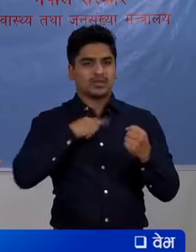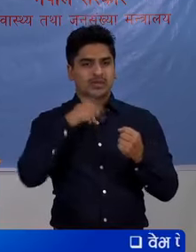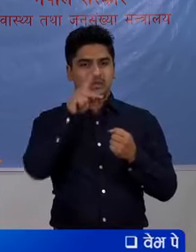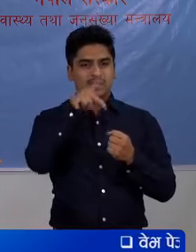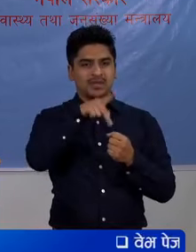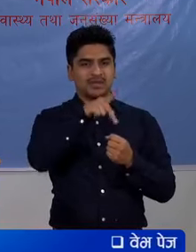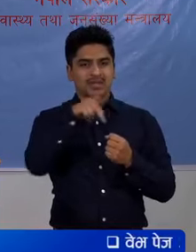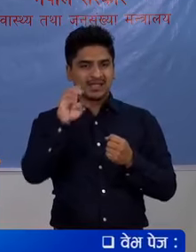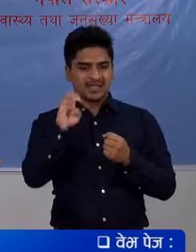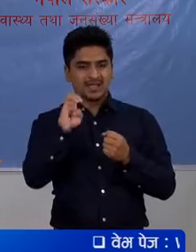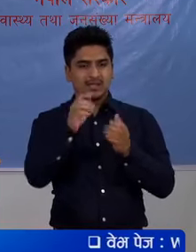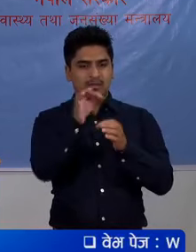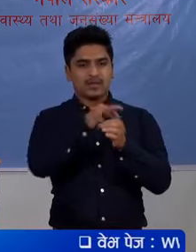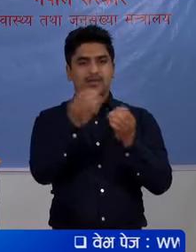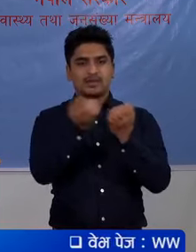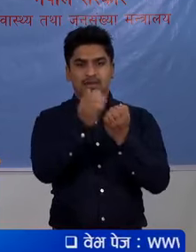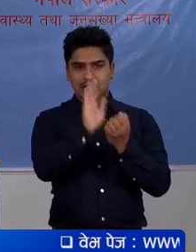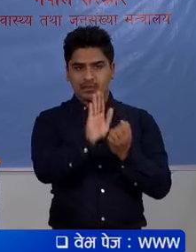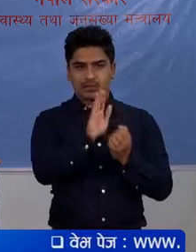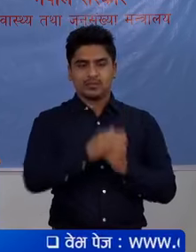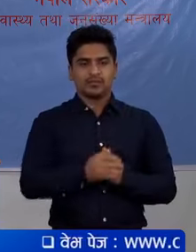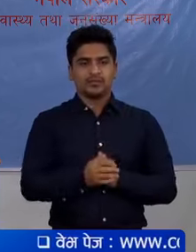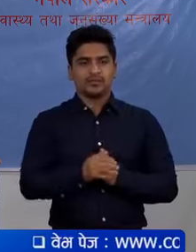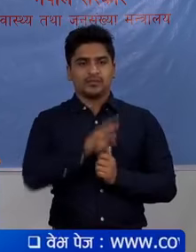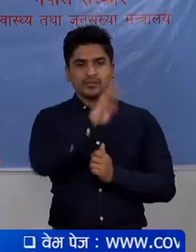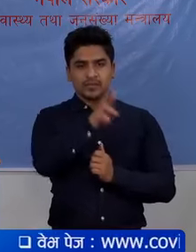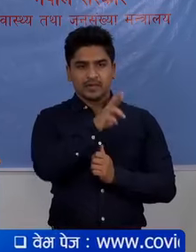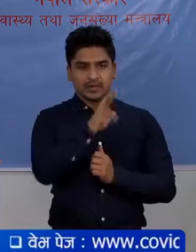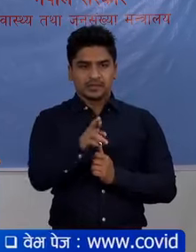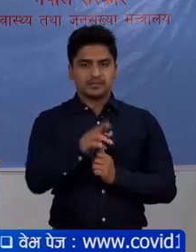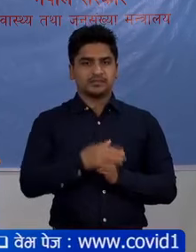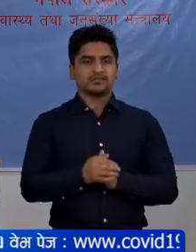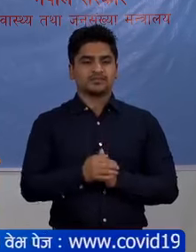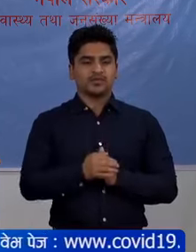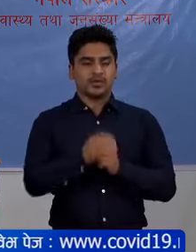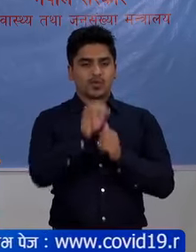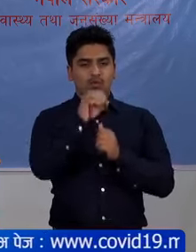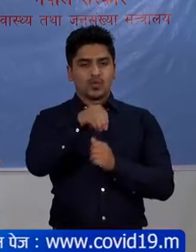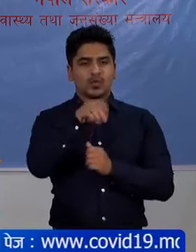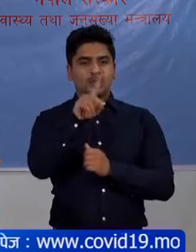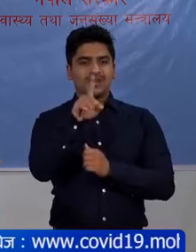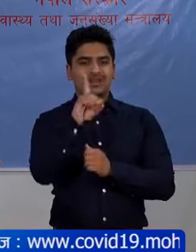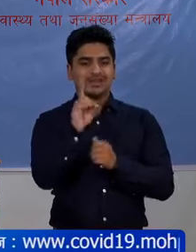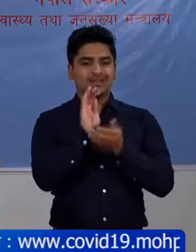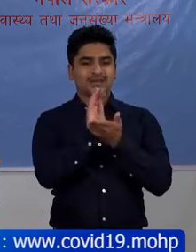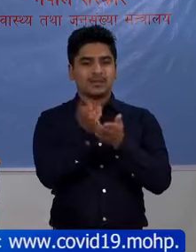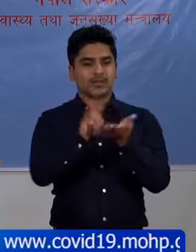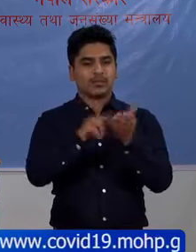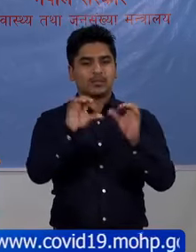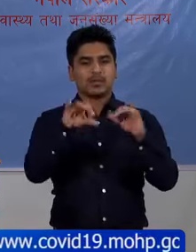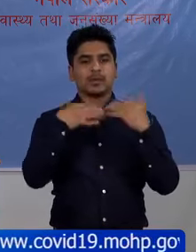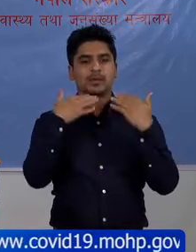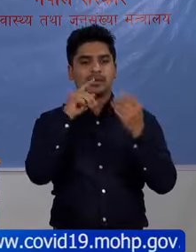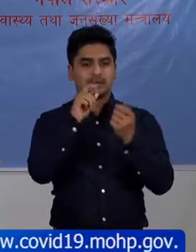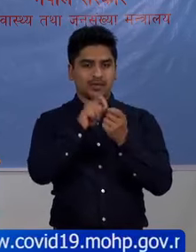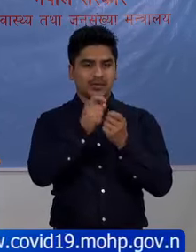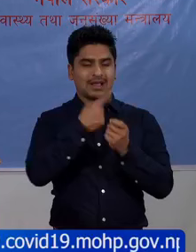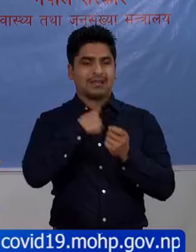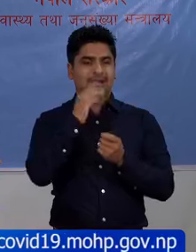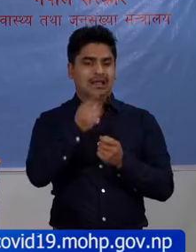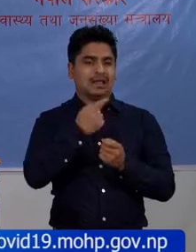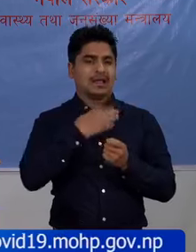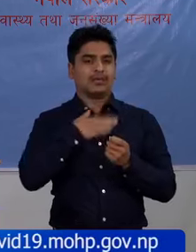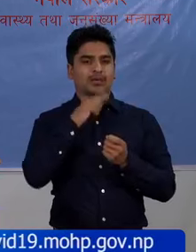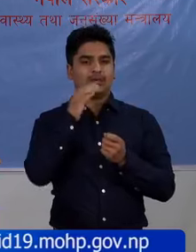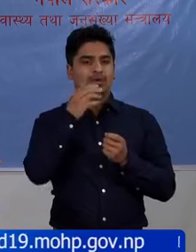येथो चित बिवस्था बन गर र FERकाशू रा उपीरी सेवा लाई ठप प्रभाब कारीवनावना हमिले हामरो